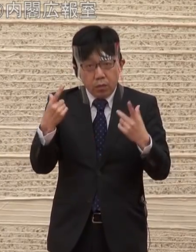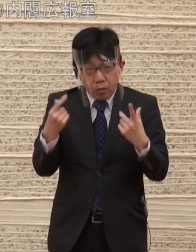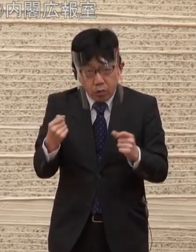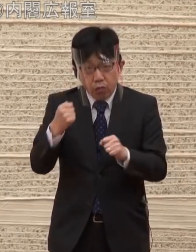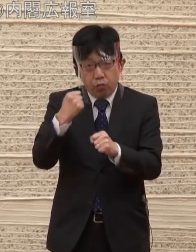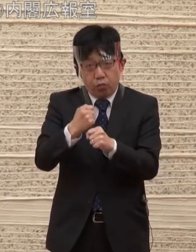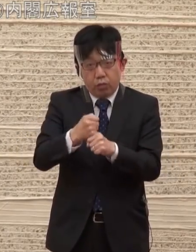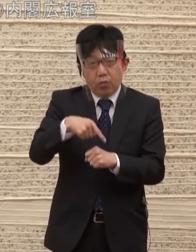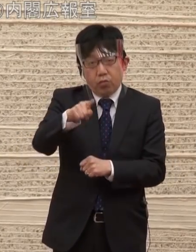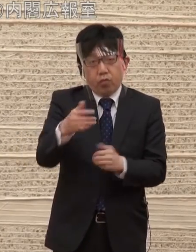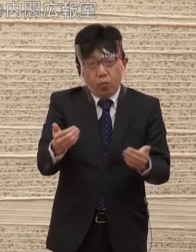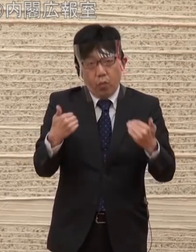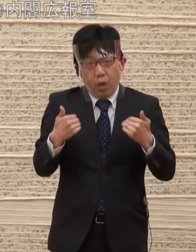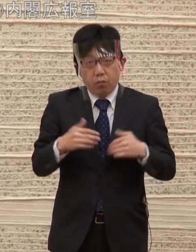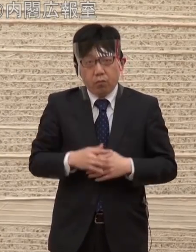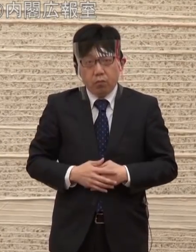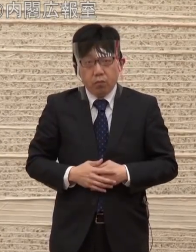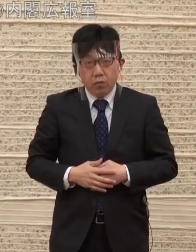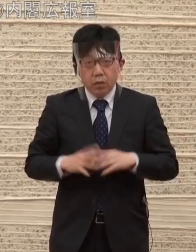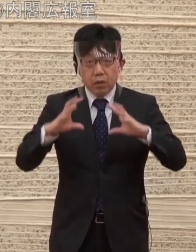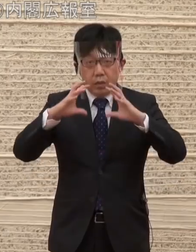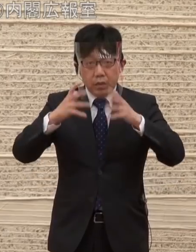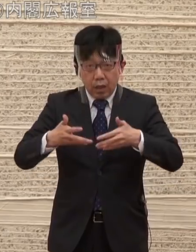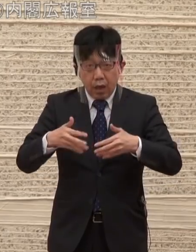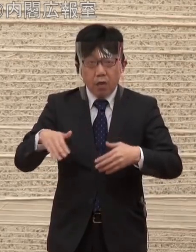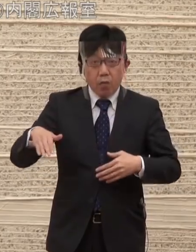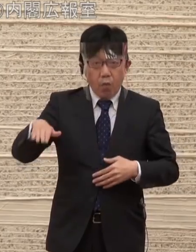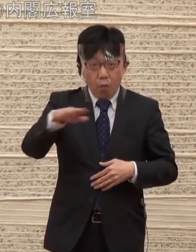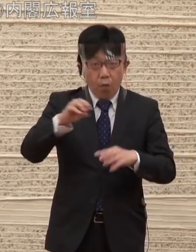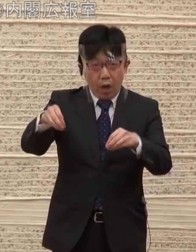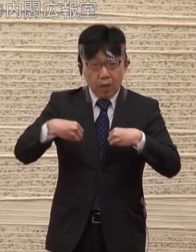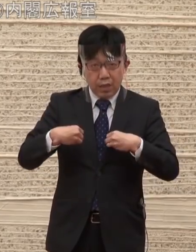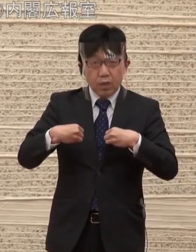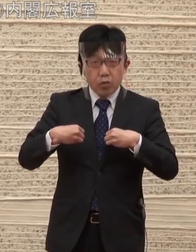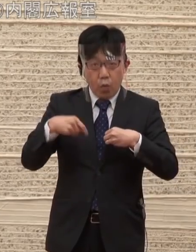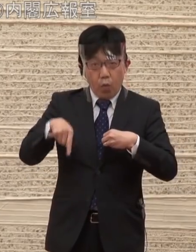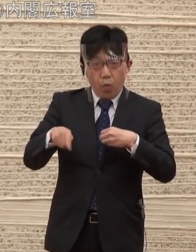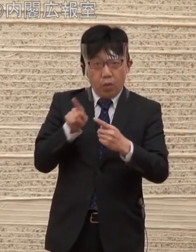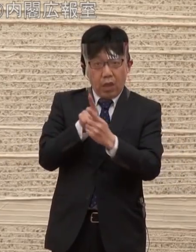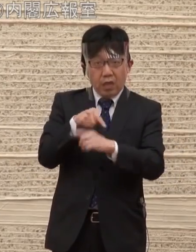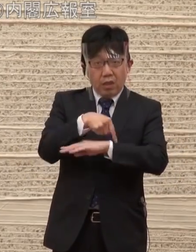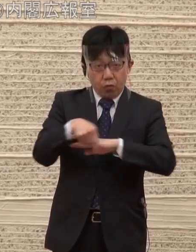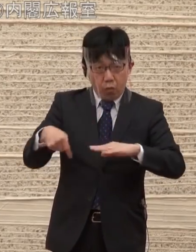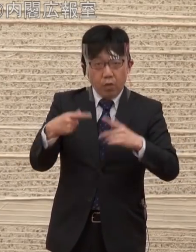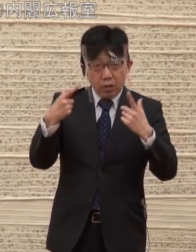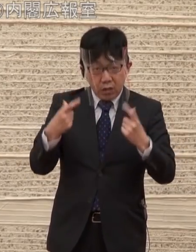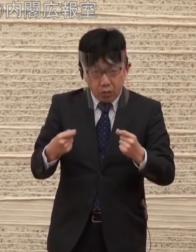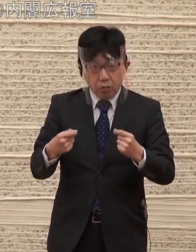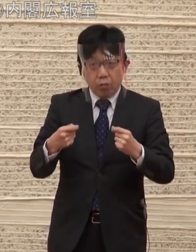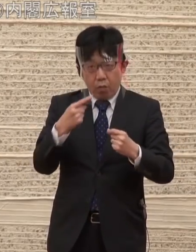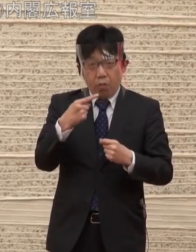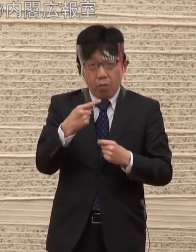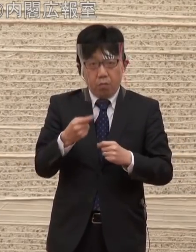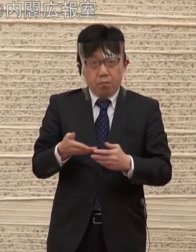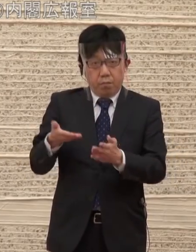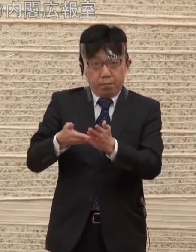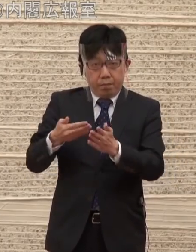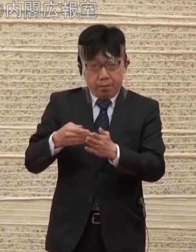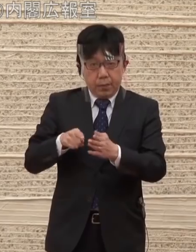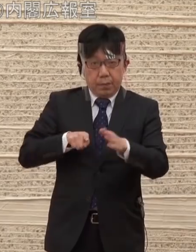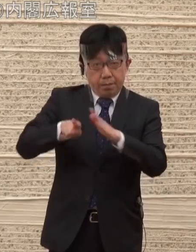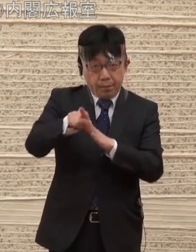思いますその中で世界の感染症対策をリードしていきたいと思っています